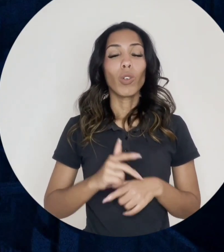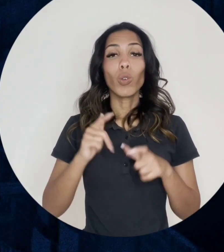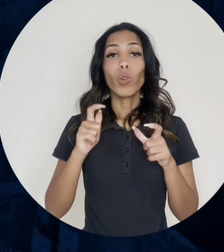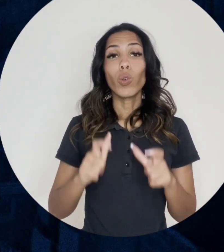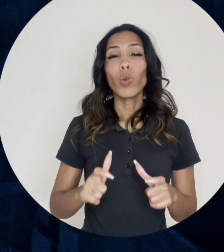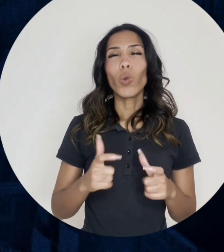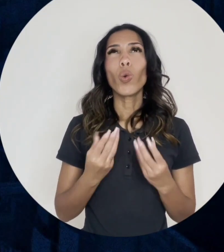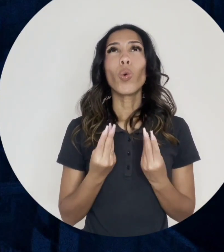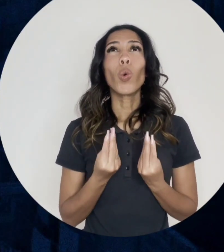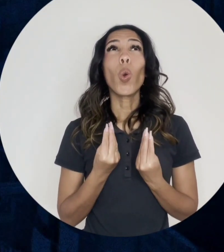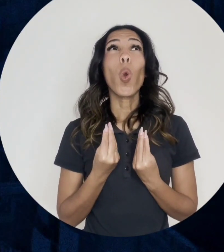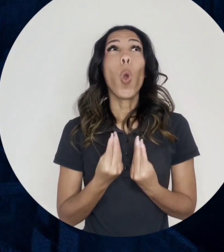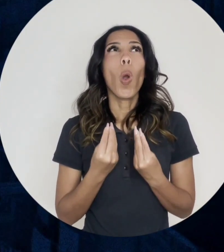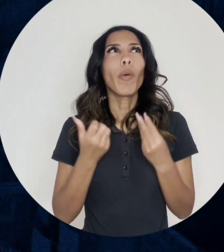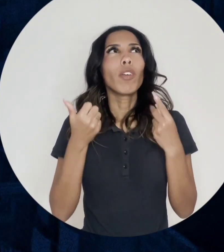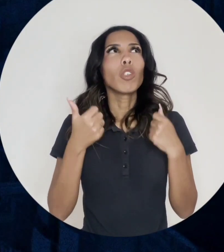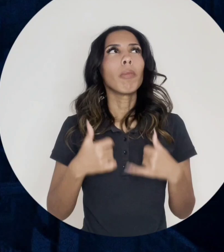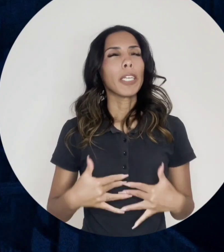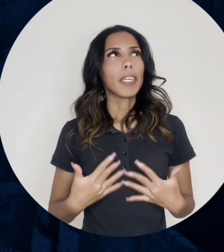como é que se diz?